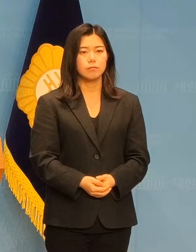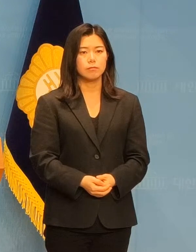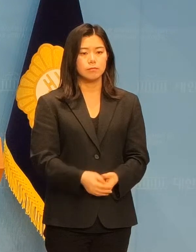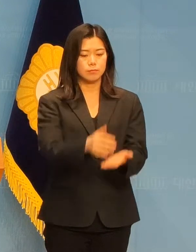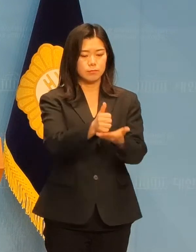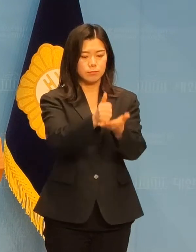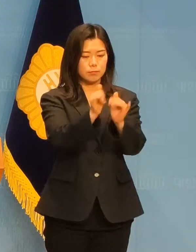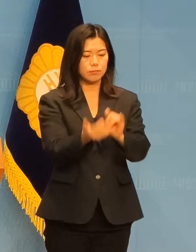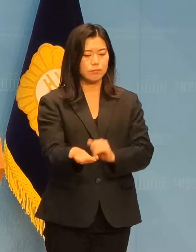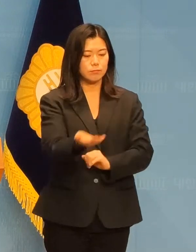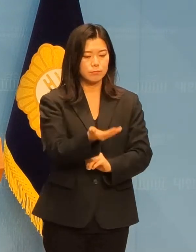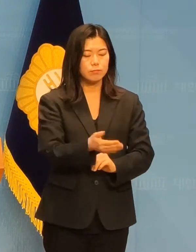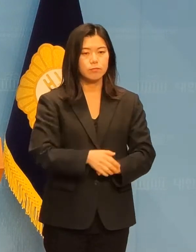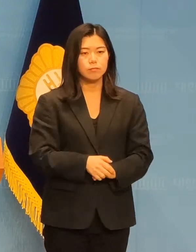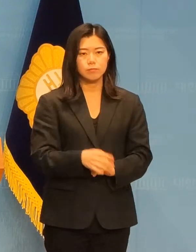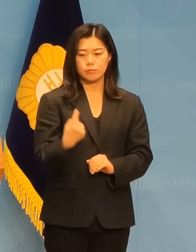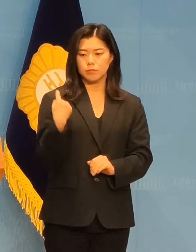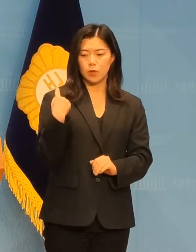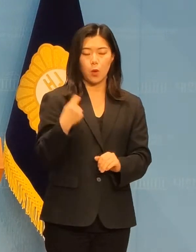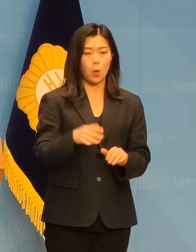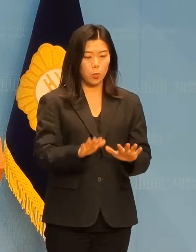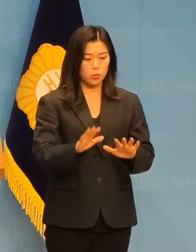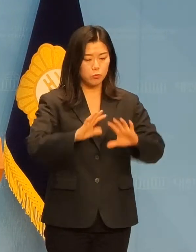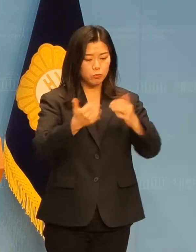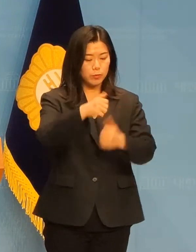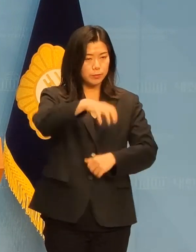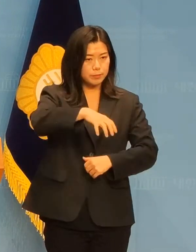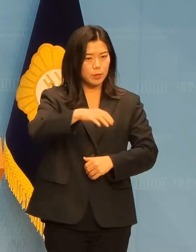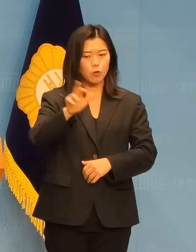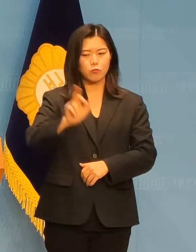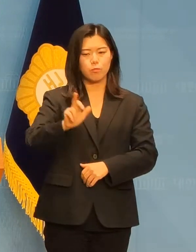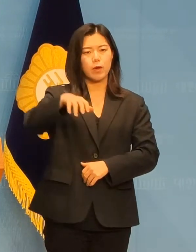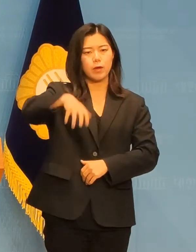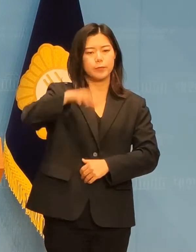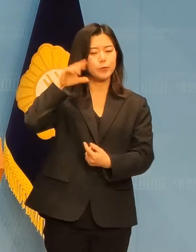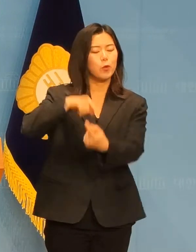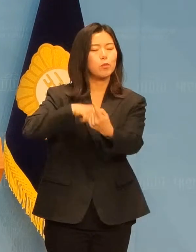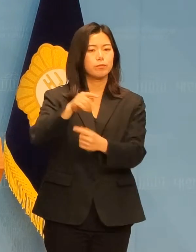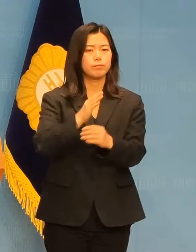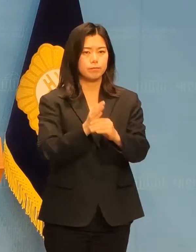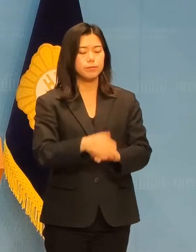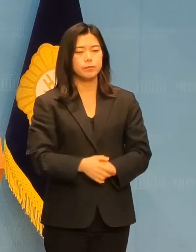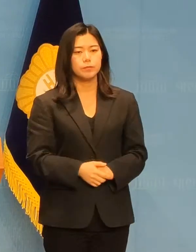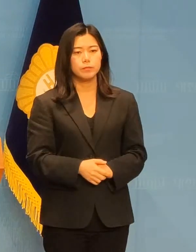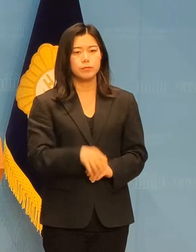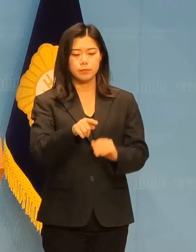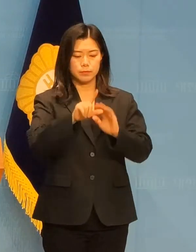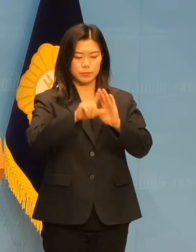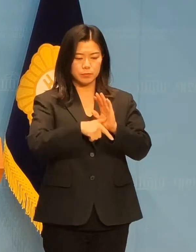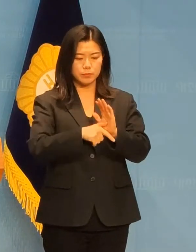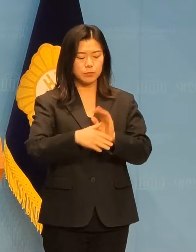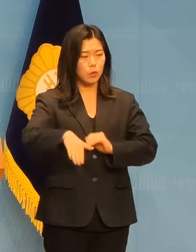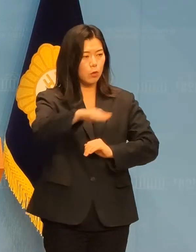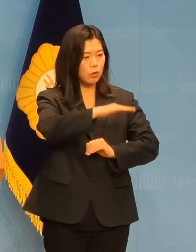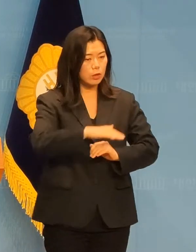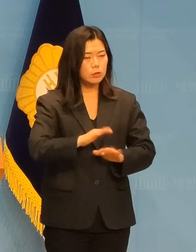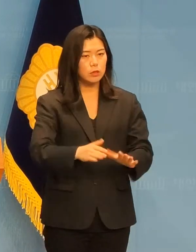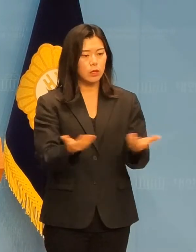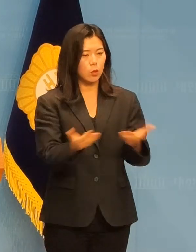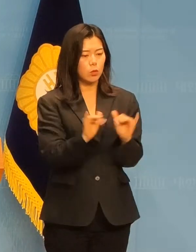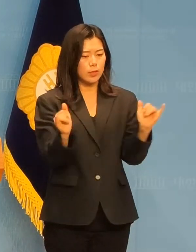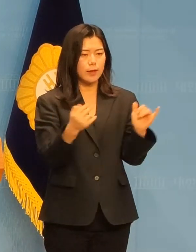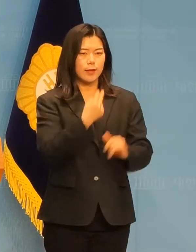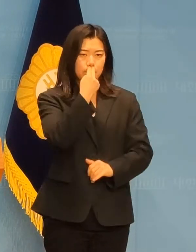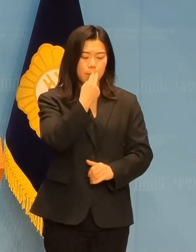존경하는 국민 여러분, 어제와 오늘 국회에서는 쿠팡 청문회가 열리고 있습니다. 이 과정에서 우리 사회가 노동자의